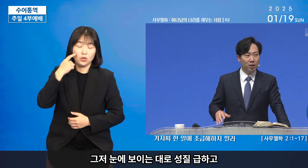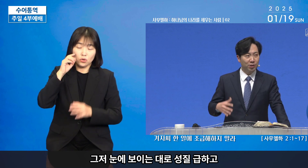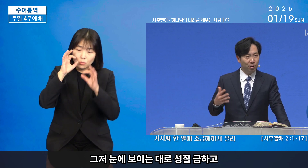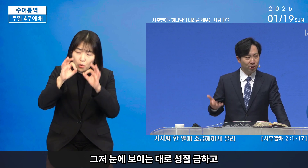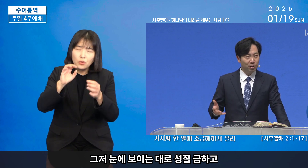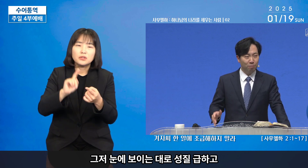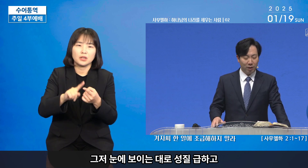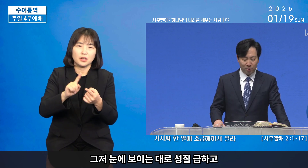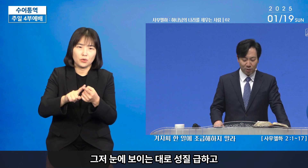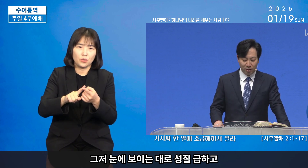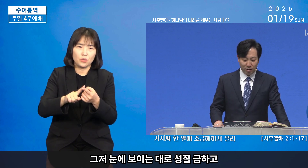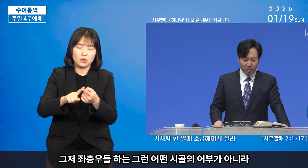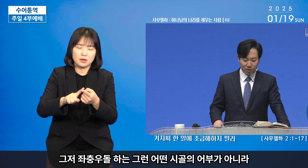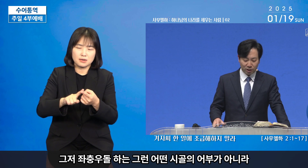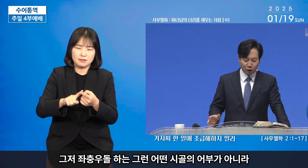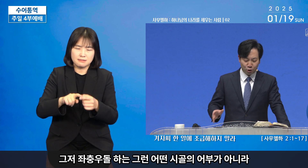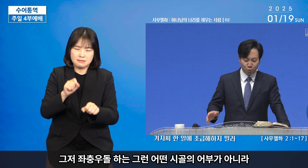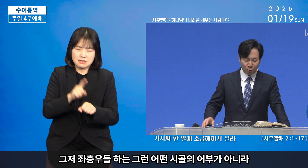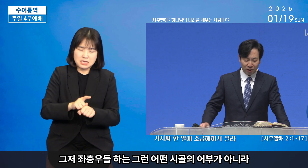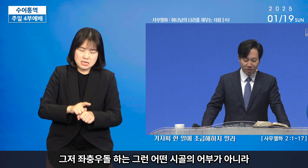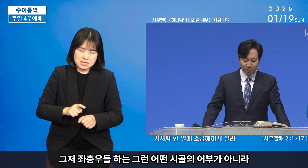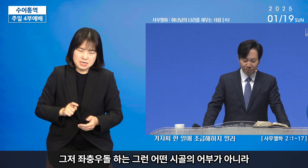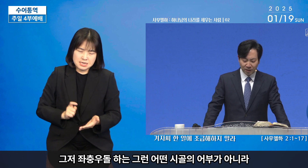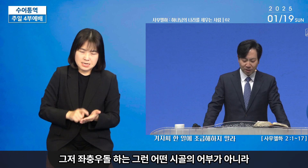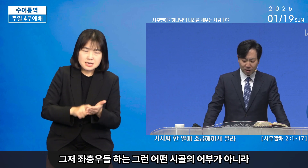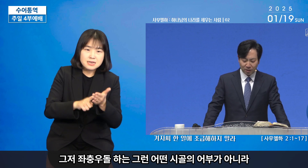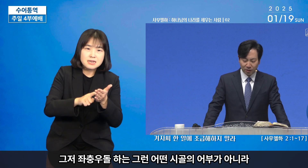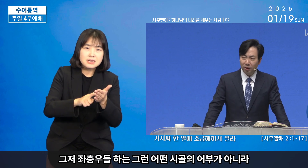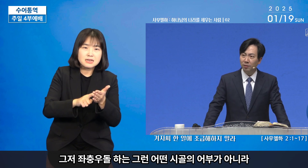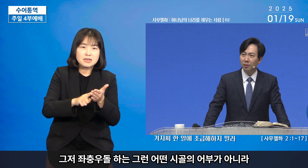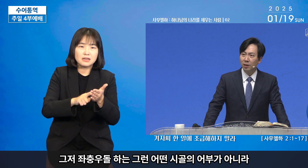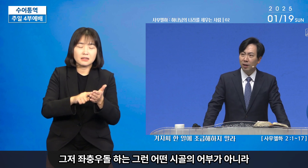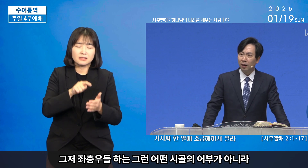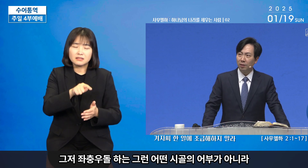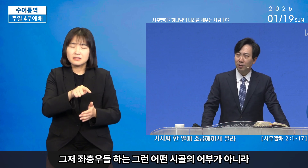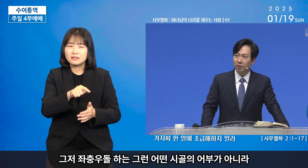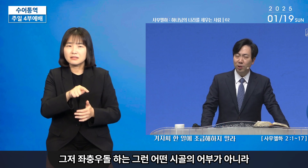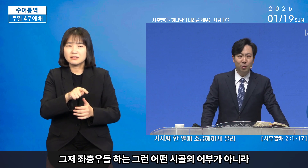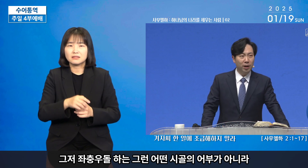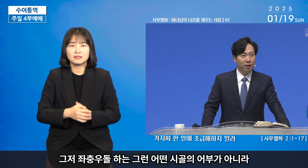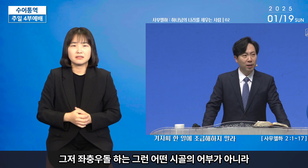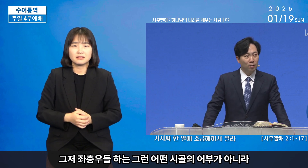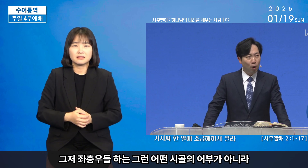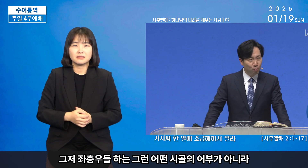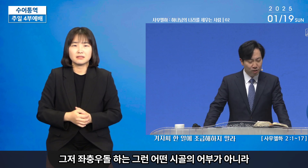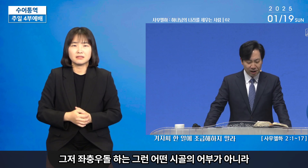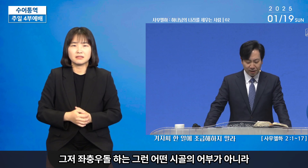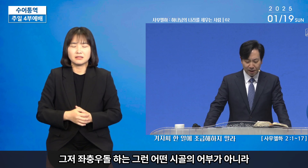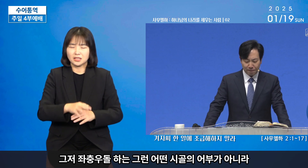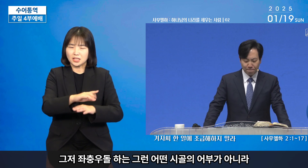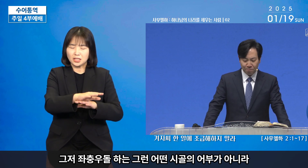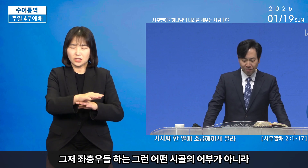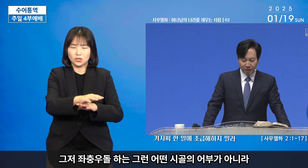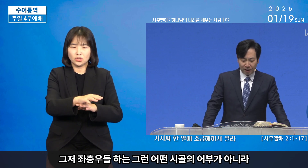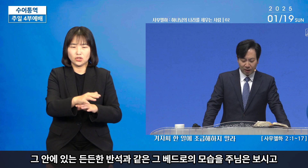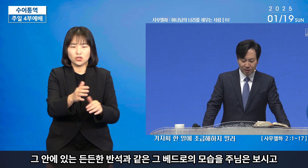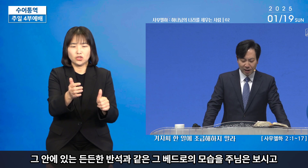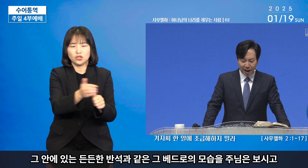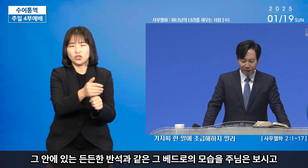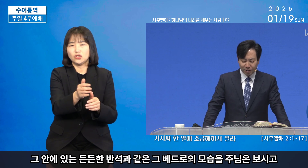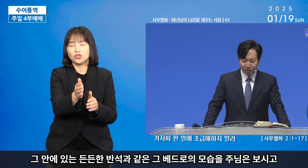대로 성질 급하고 그저 자충우돌하는 그런 어떤 시골의 어부가 아니라